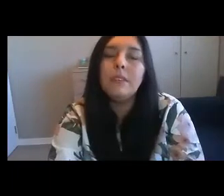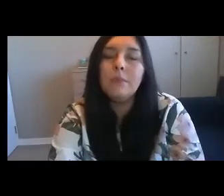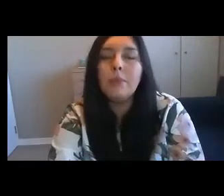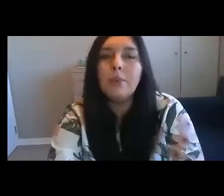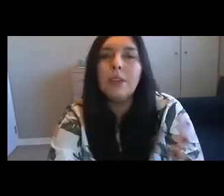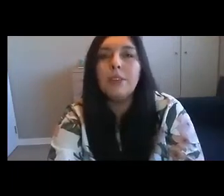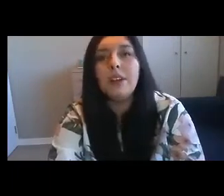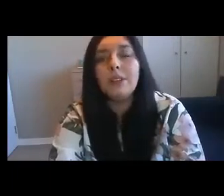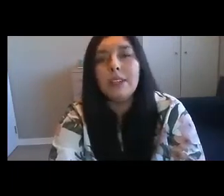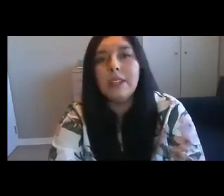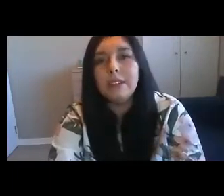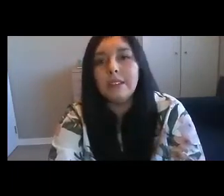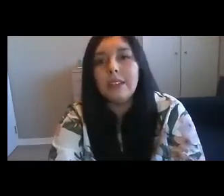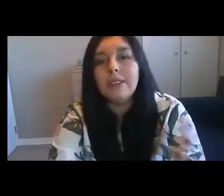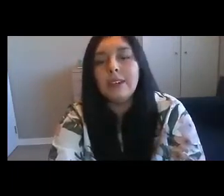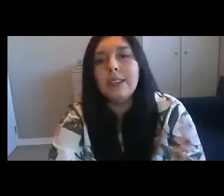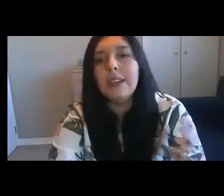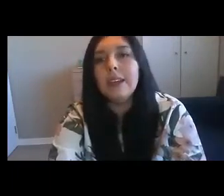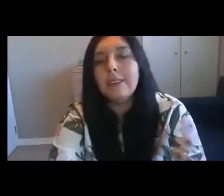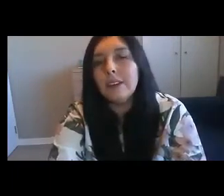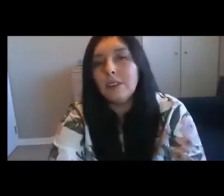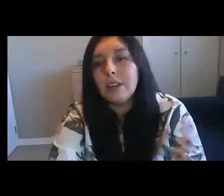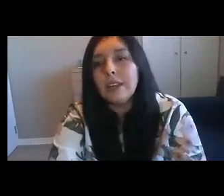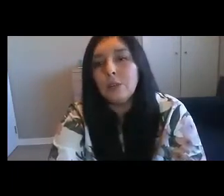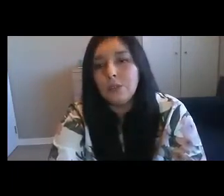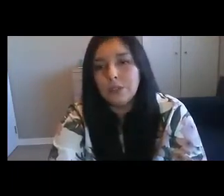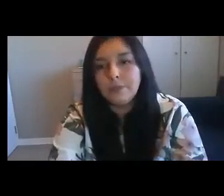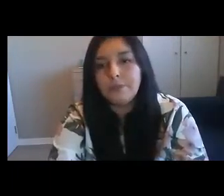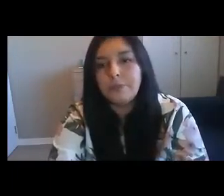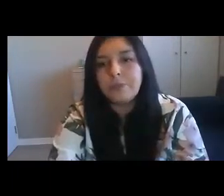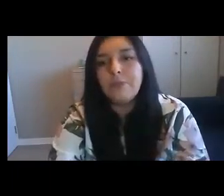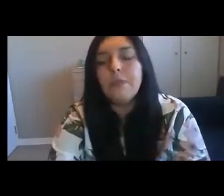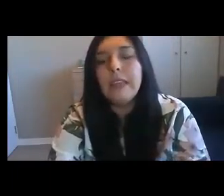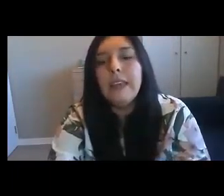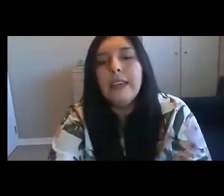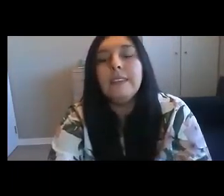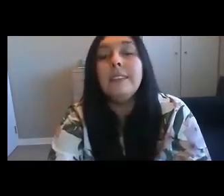también siempre apoyando las otras iniciativas que tengan que ver con la inclusión.